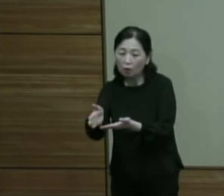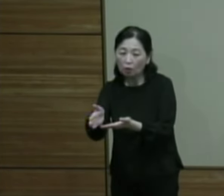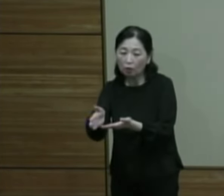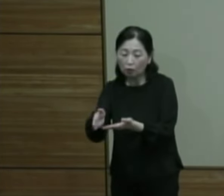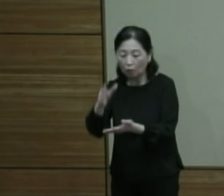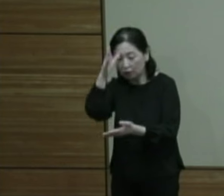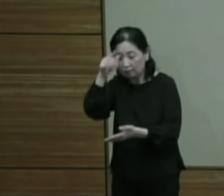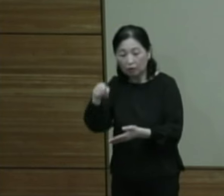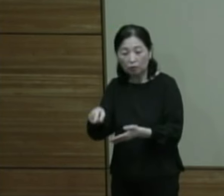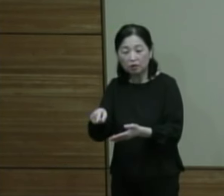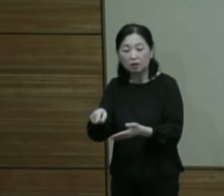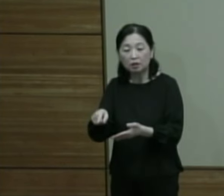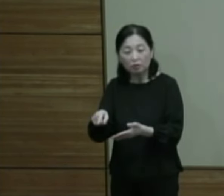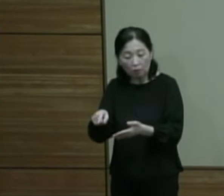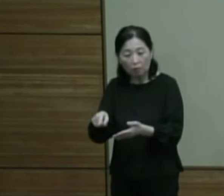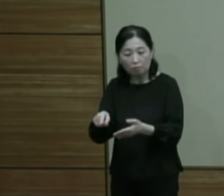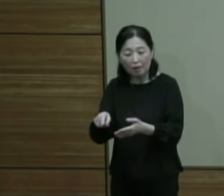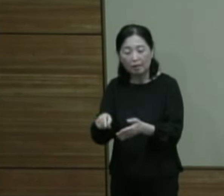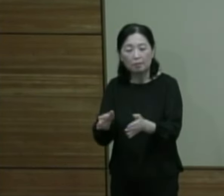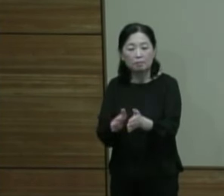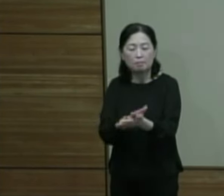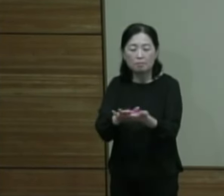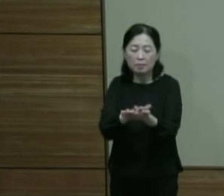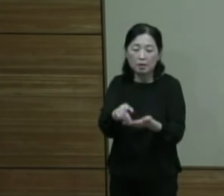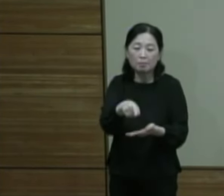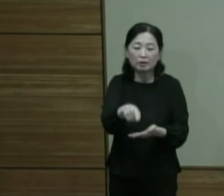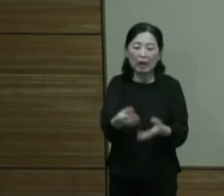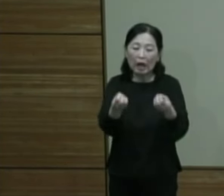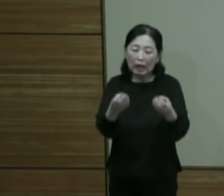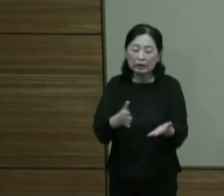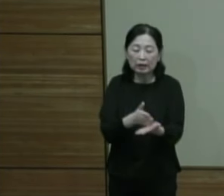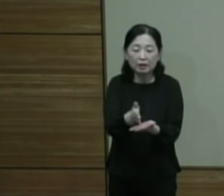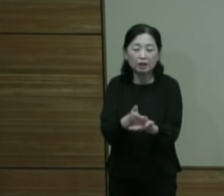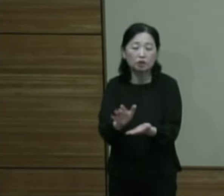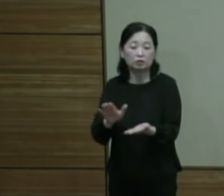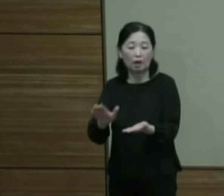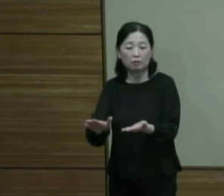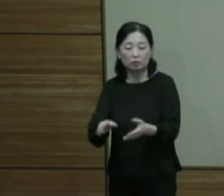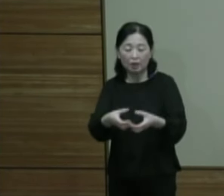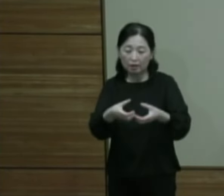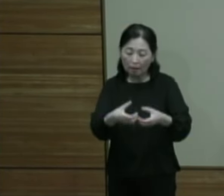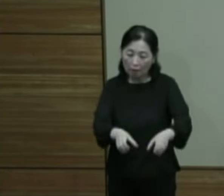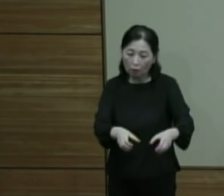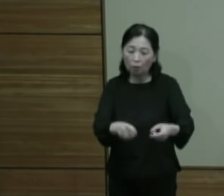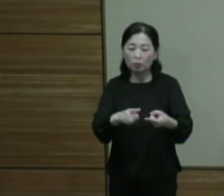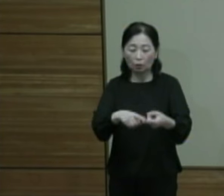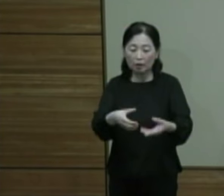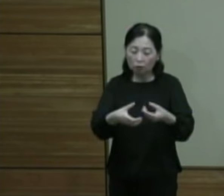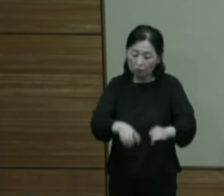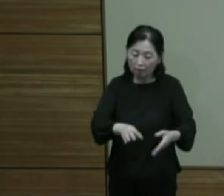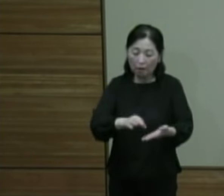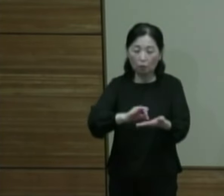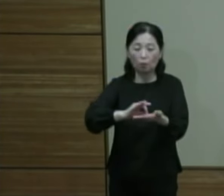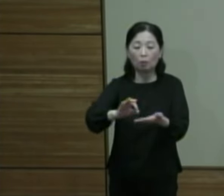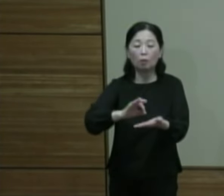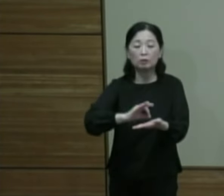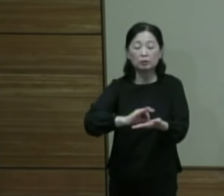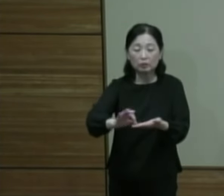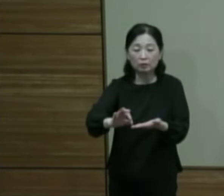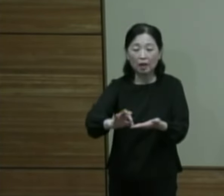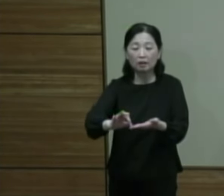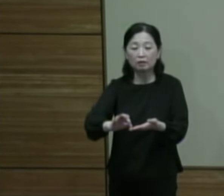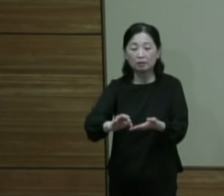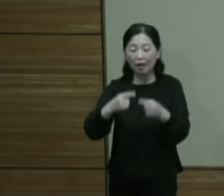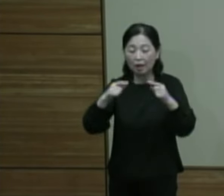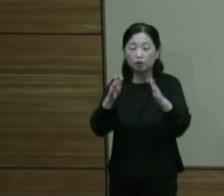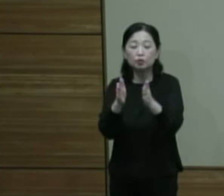ッコという新しい品種を作って、今その卵やあるいはその卵を使って、龍神コッコ